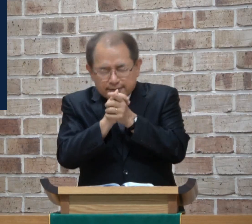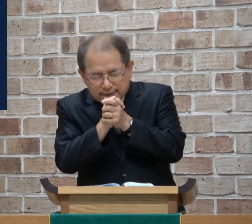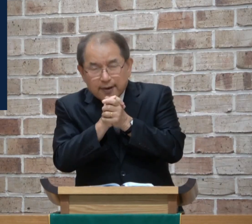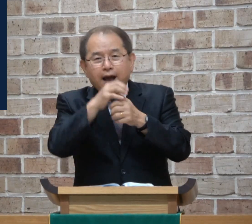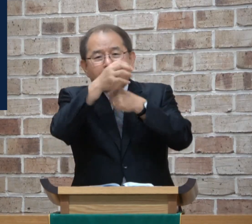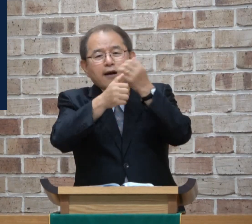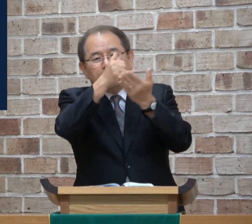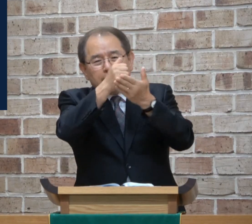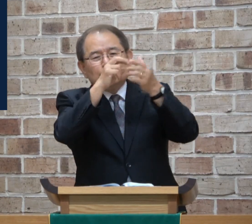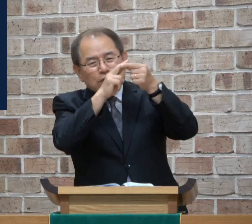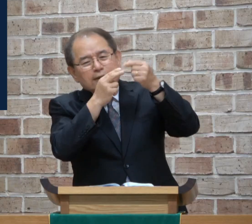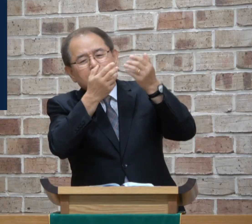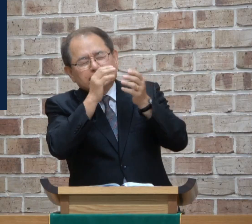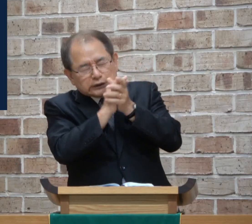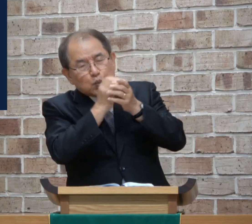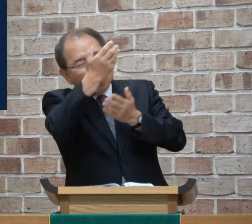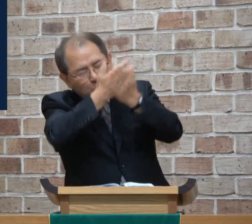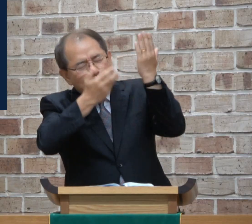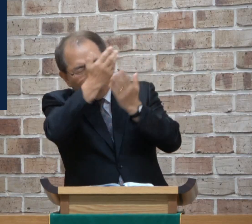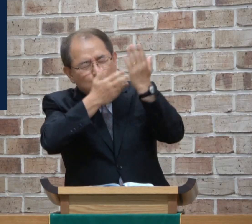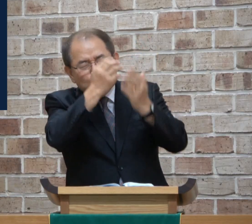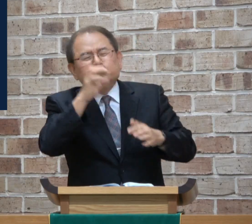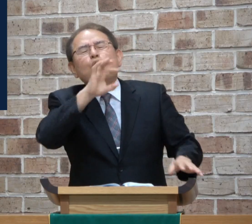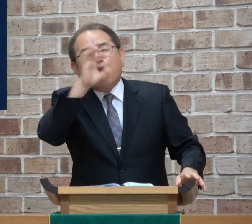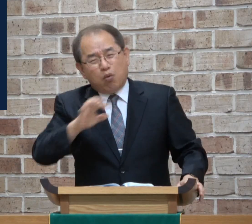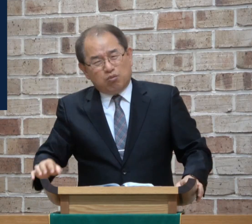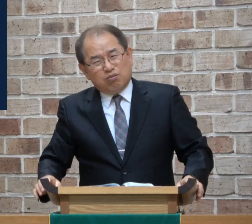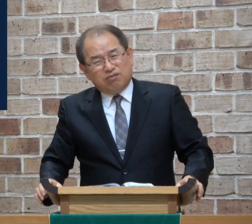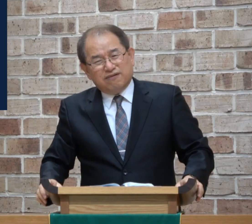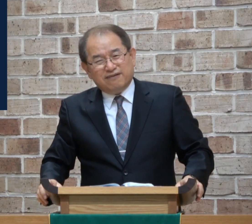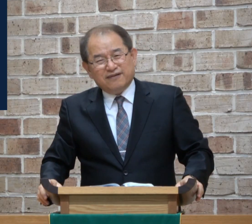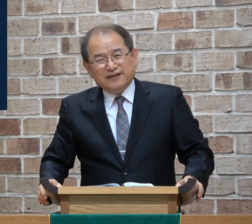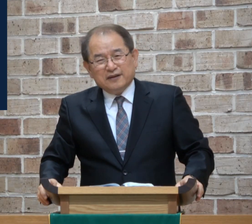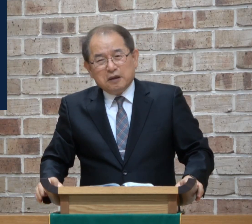기도하고 하나님과 기도로 교제하는 그런 훈련을 가지시기 바랍니다.